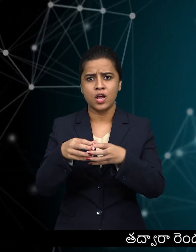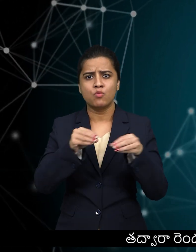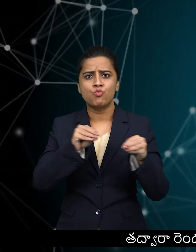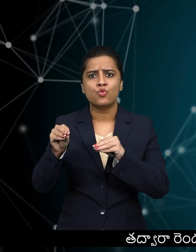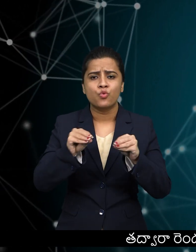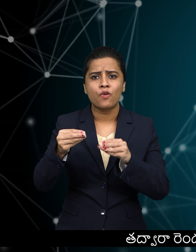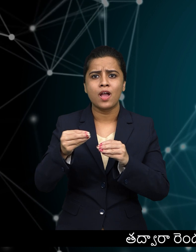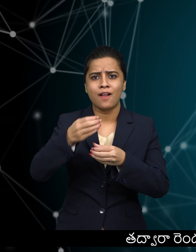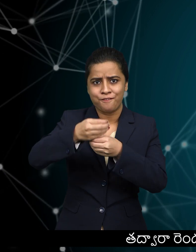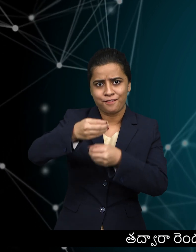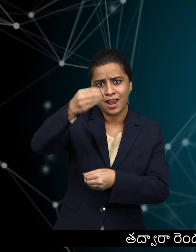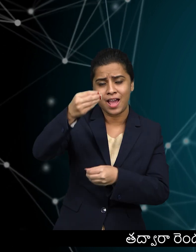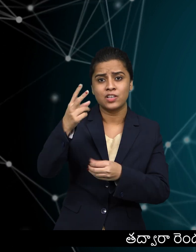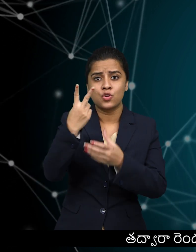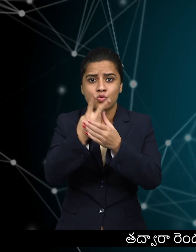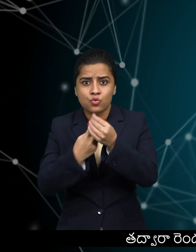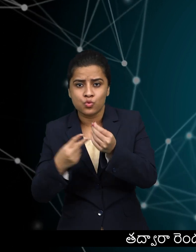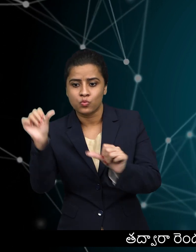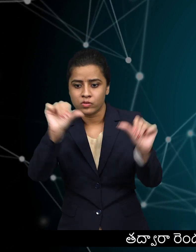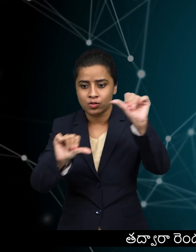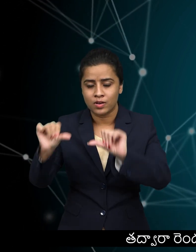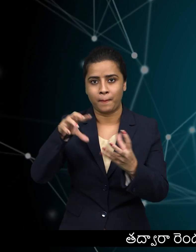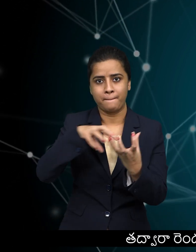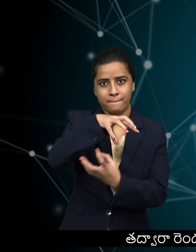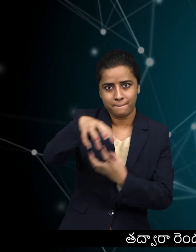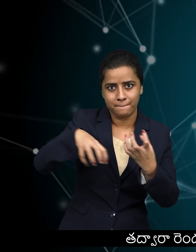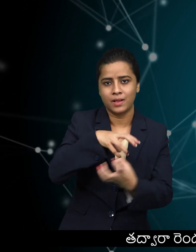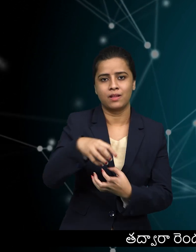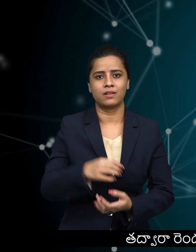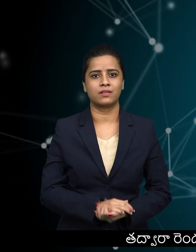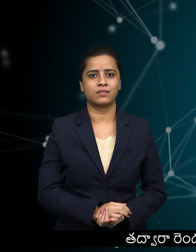తద్వారా రెండు ద్రావణాలు కలపాలి.